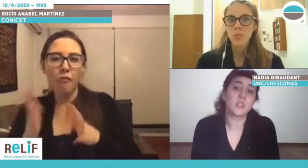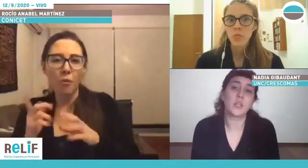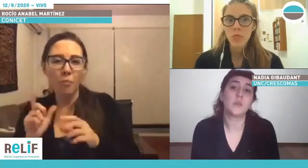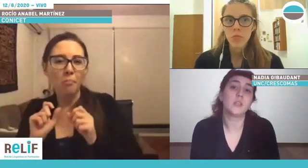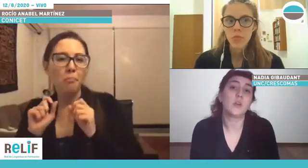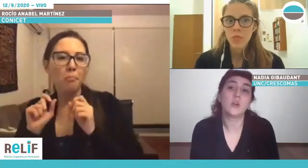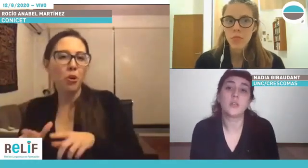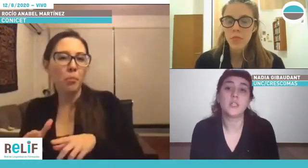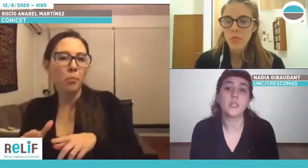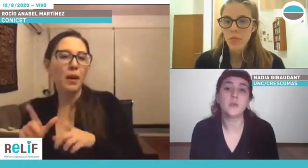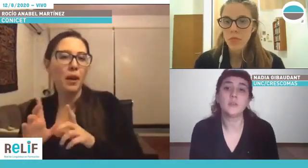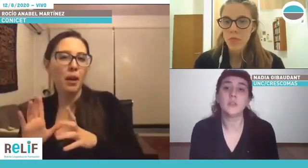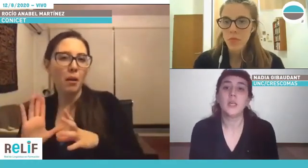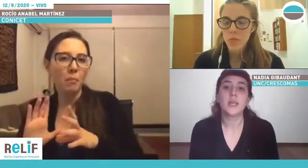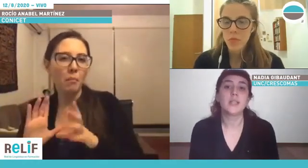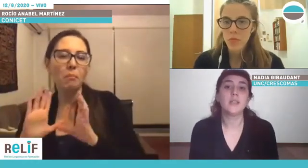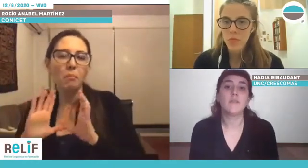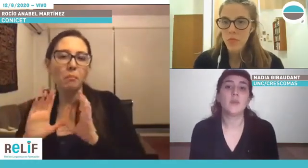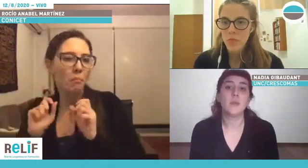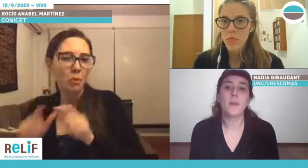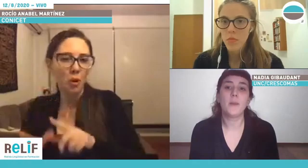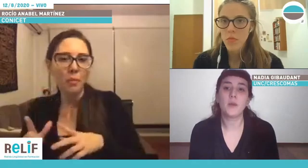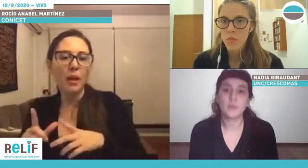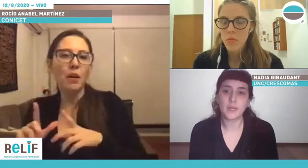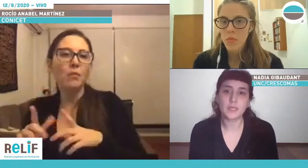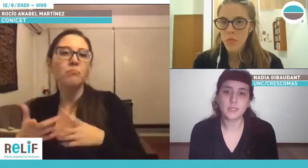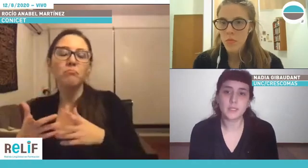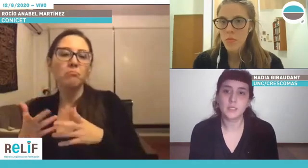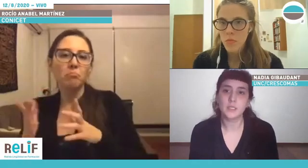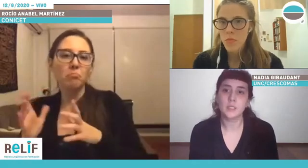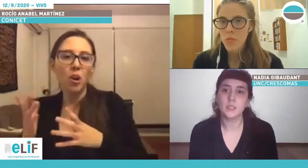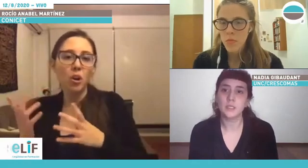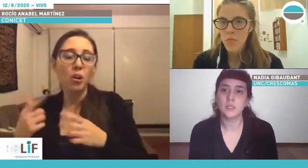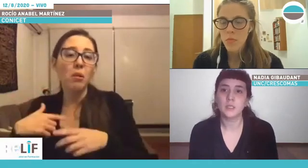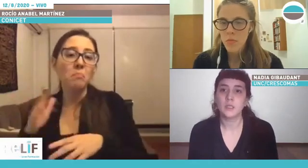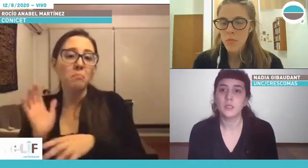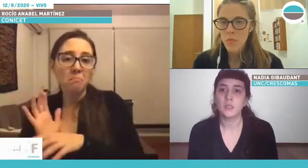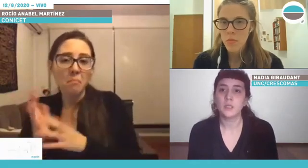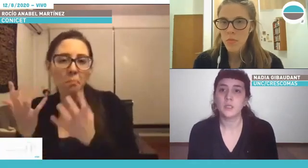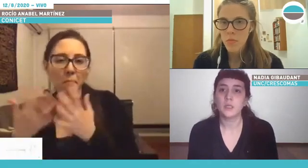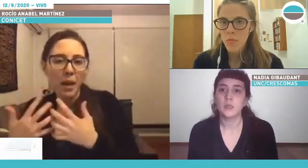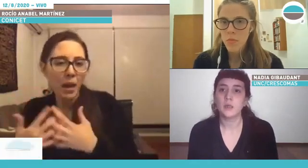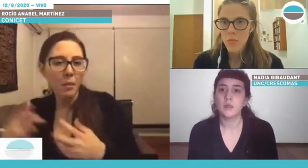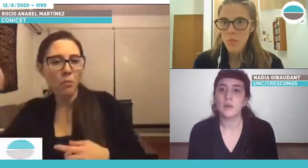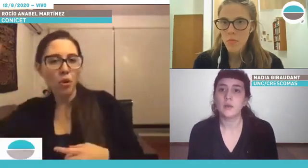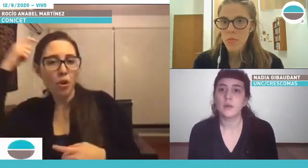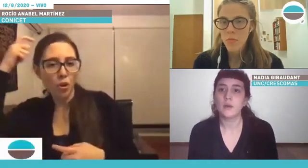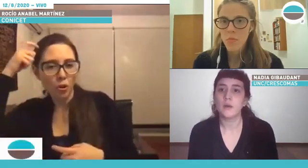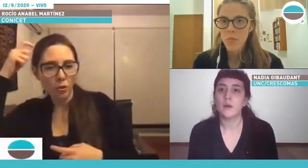son procesos lingüísticos cognitivos que tienen formas propias,